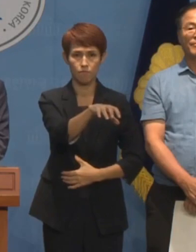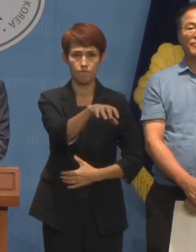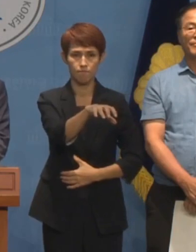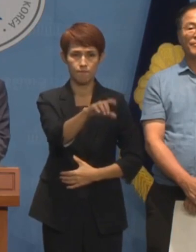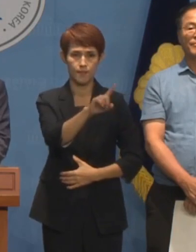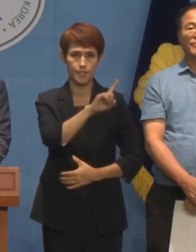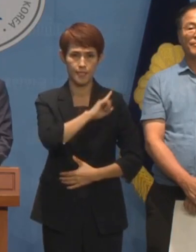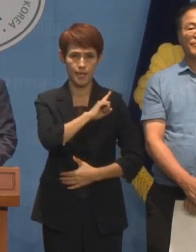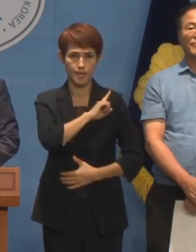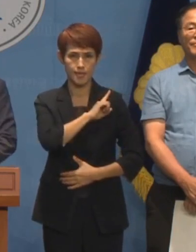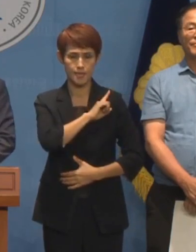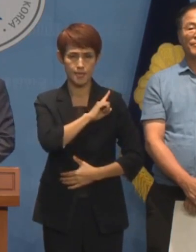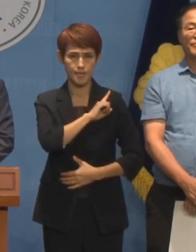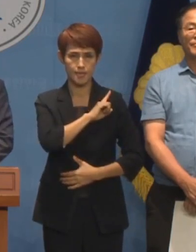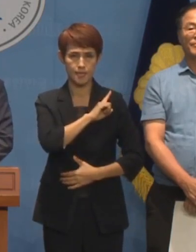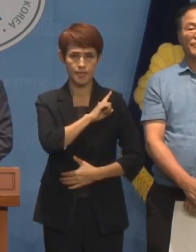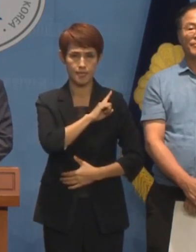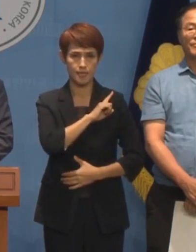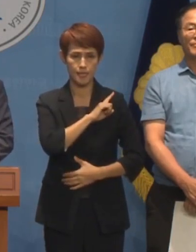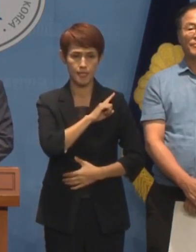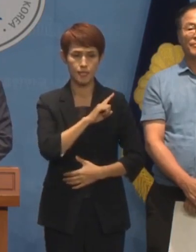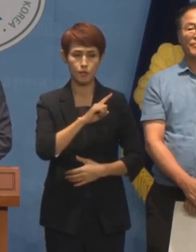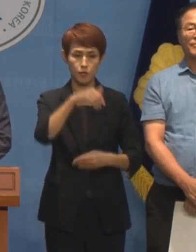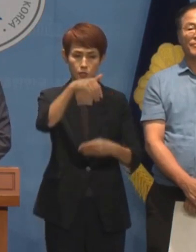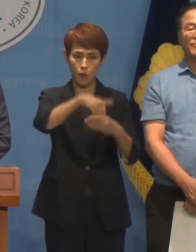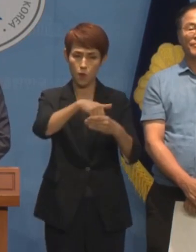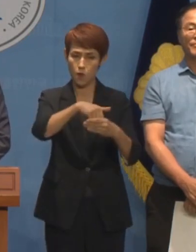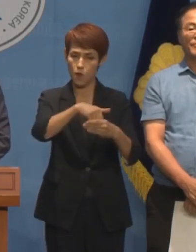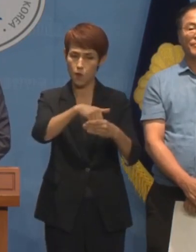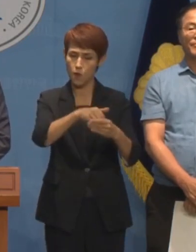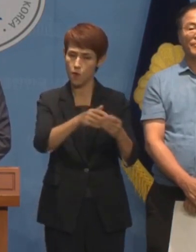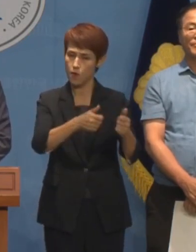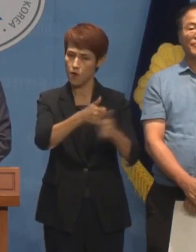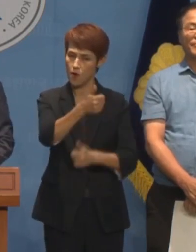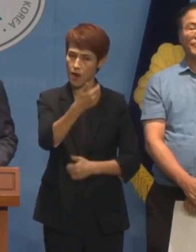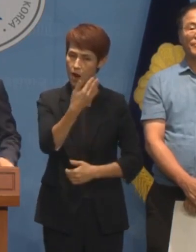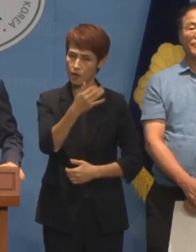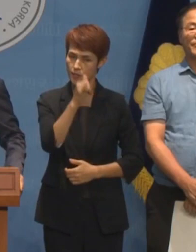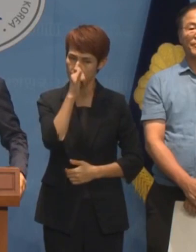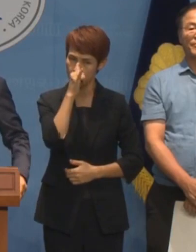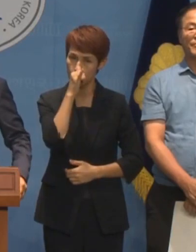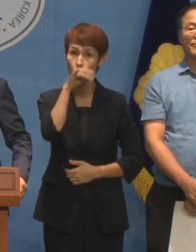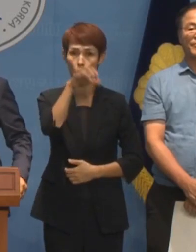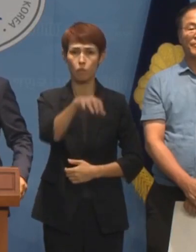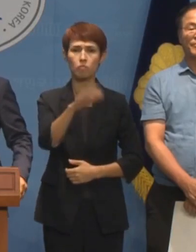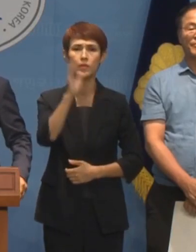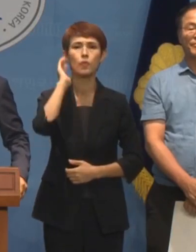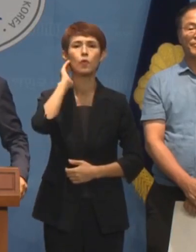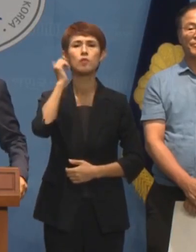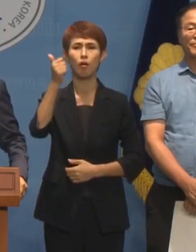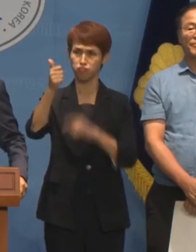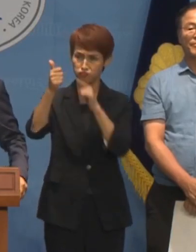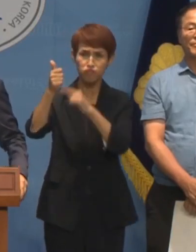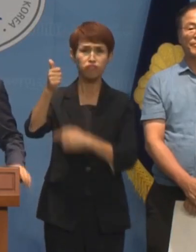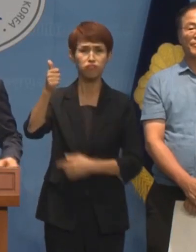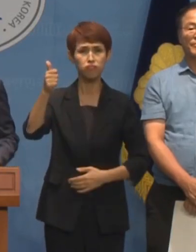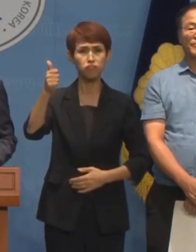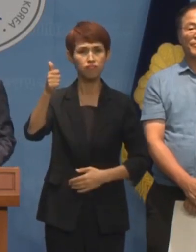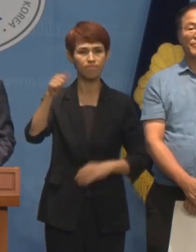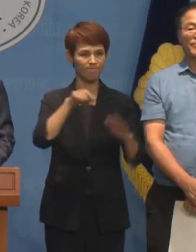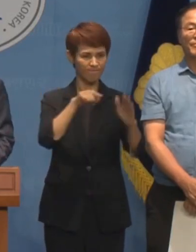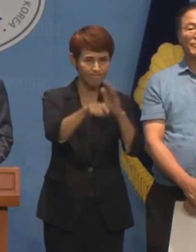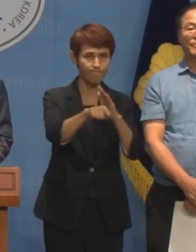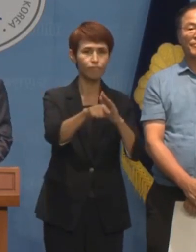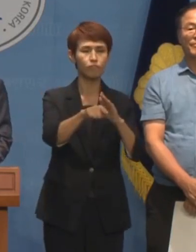열세에 있는 그런 약세 지역, 승부처 지역만 골라서 대통령이라고 하는 자가 그렇게